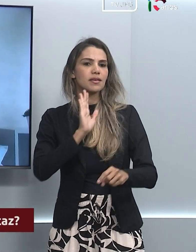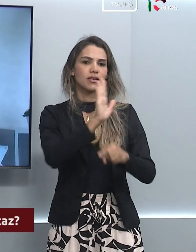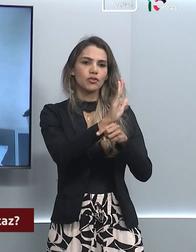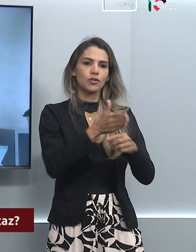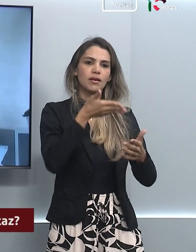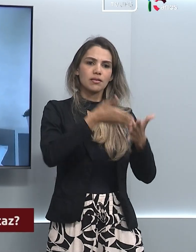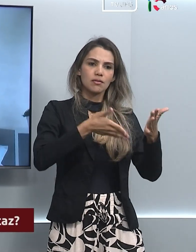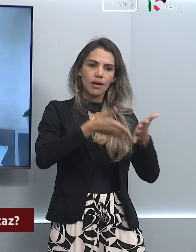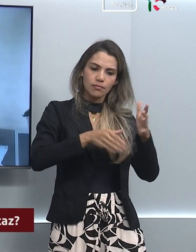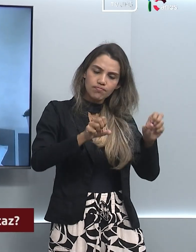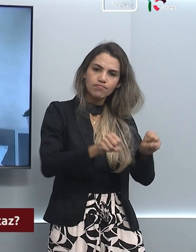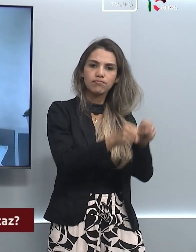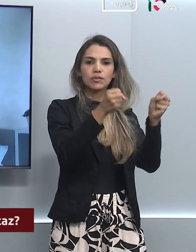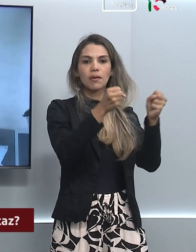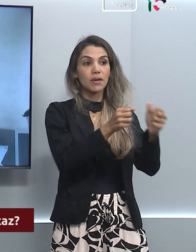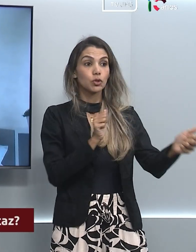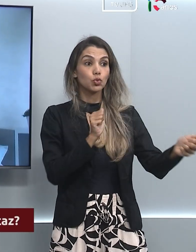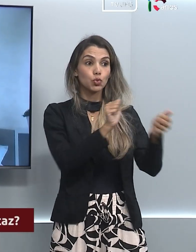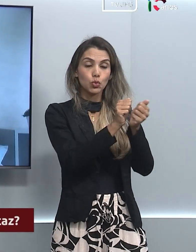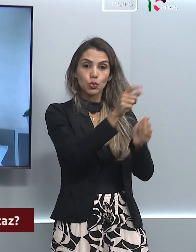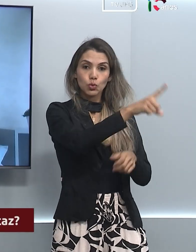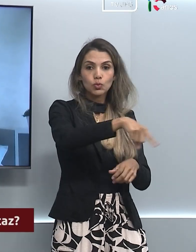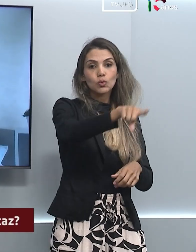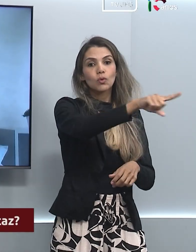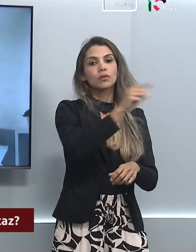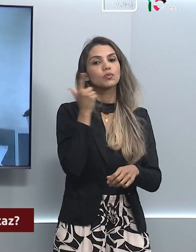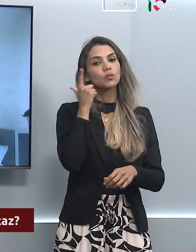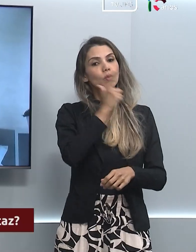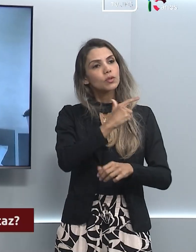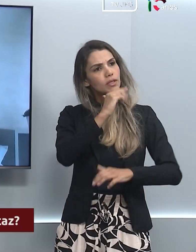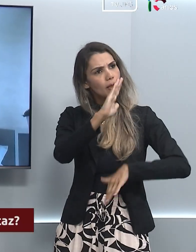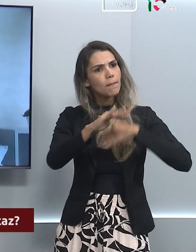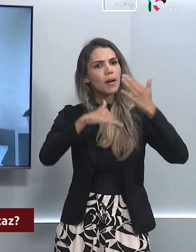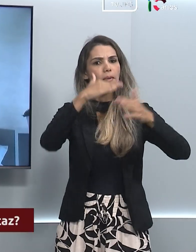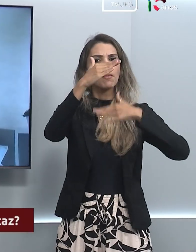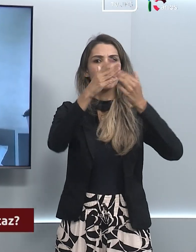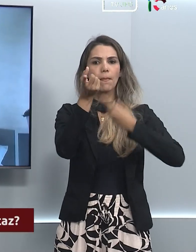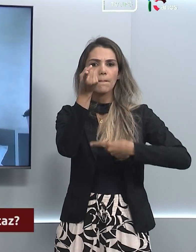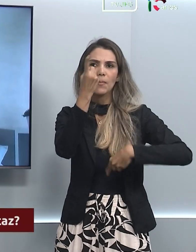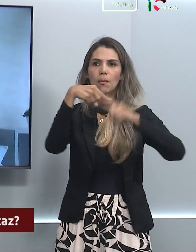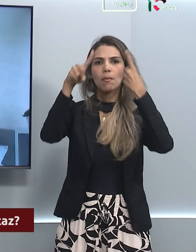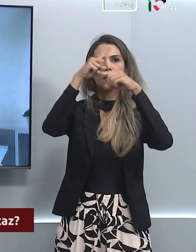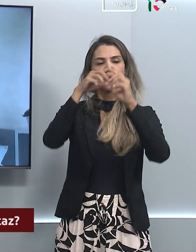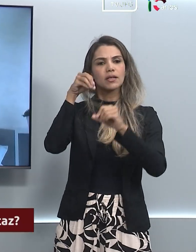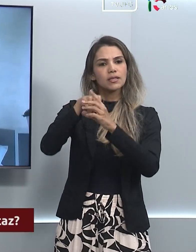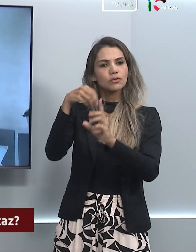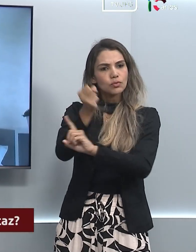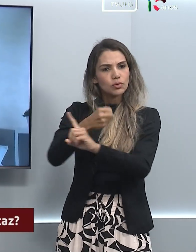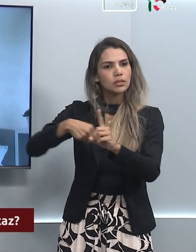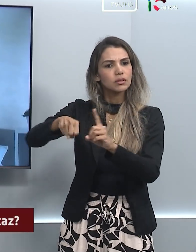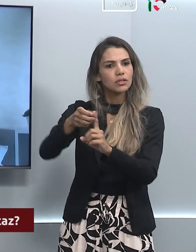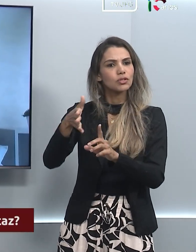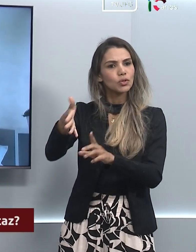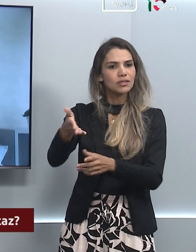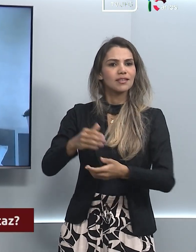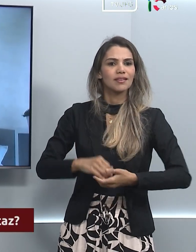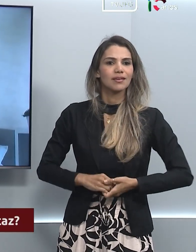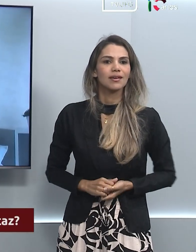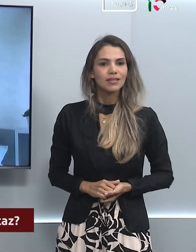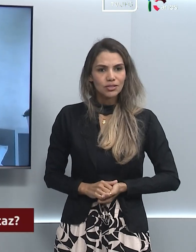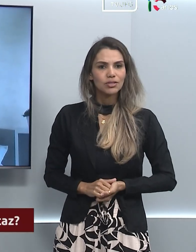barreiras, né? Junto com eles, avançar nessa sociedade ainda que persiste